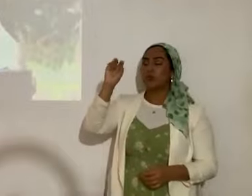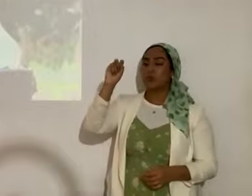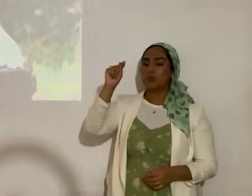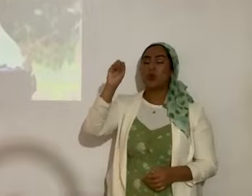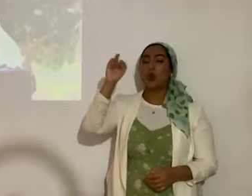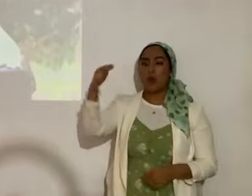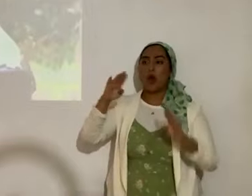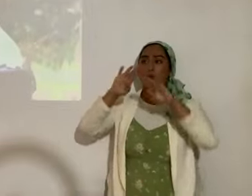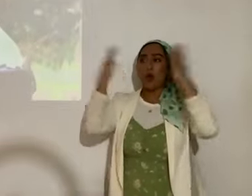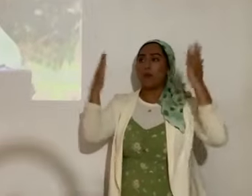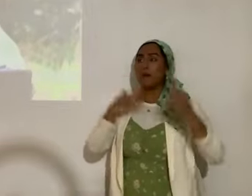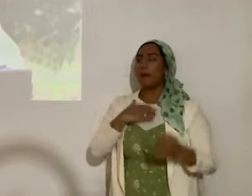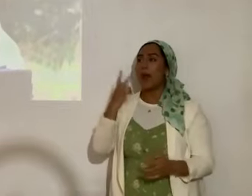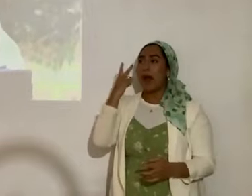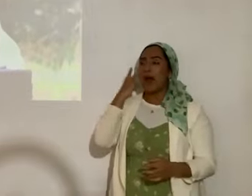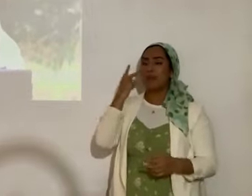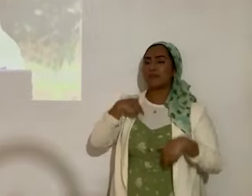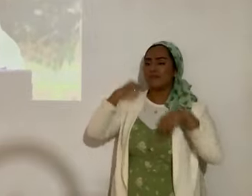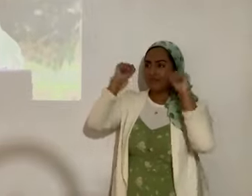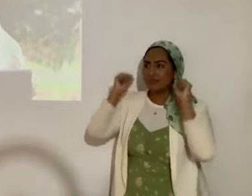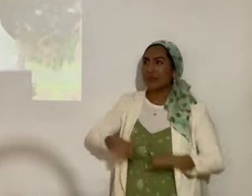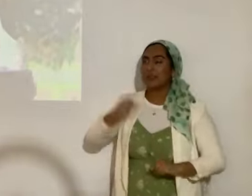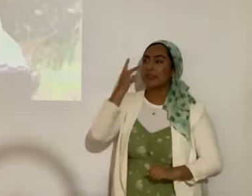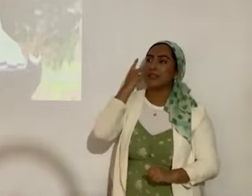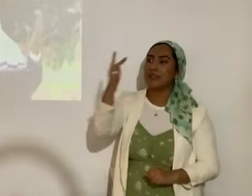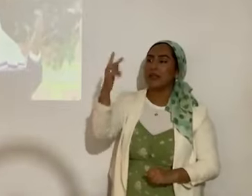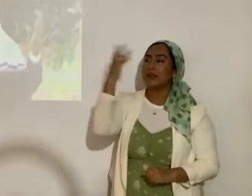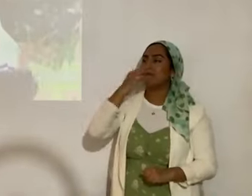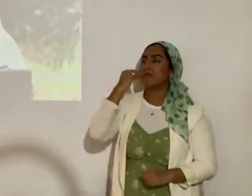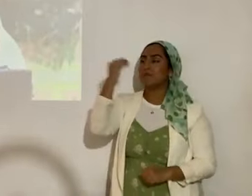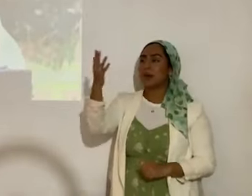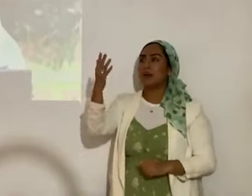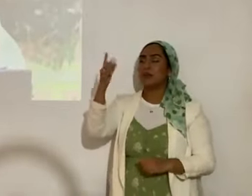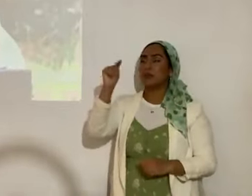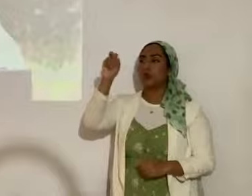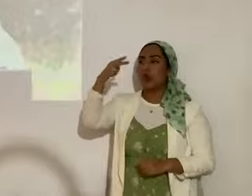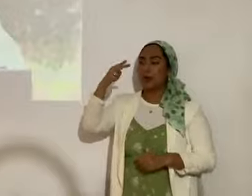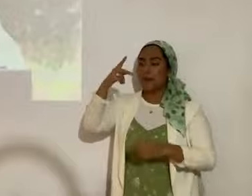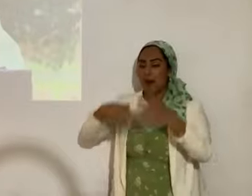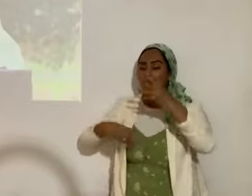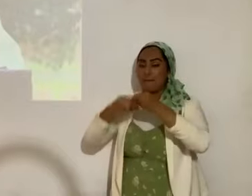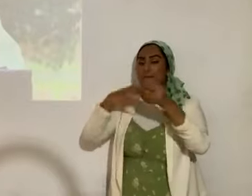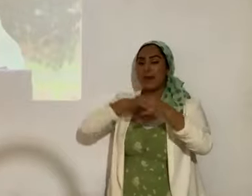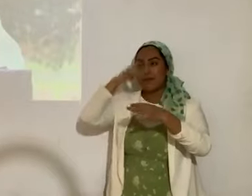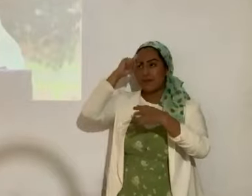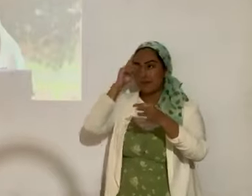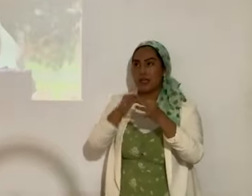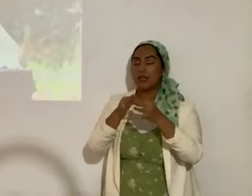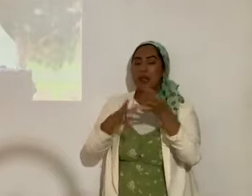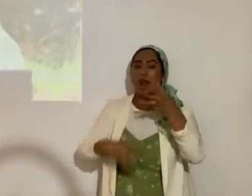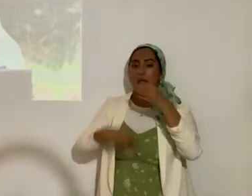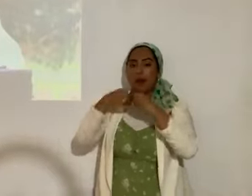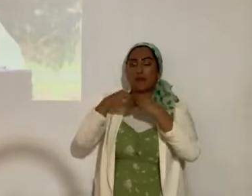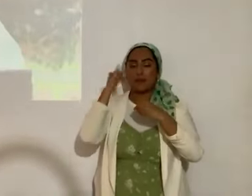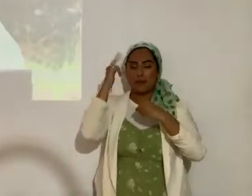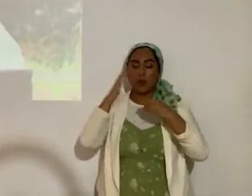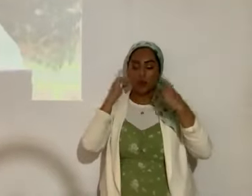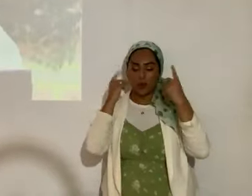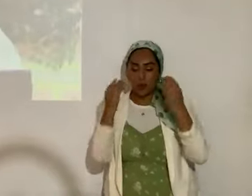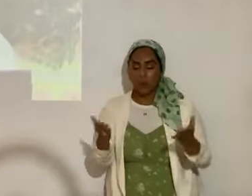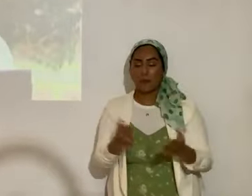Abre mis ojos padre eterno Como dijo aquel hombre auméntame a mi fe creo pero auméntame la fe y el Eterno lo